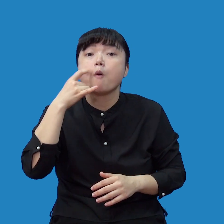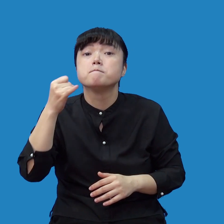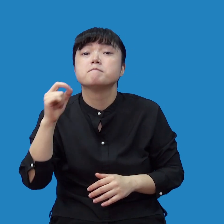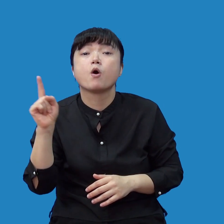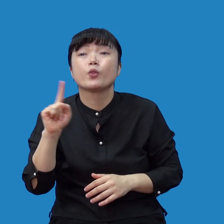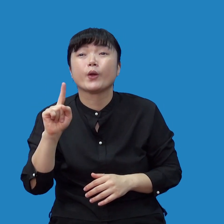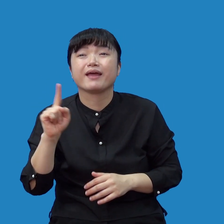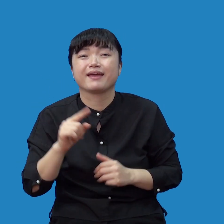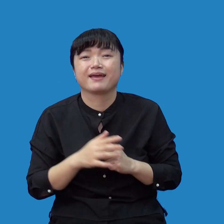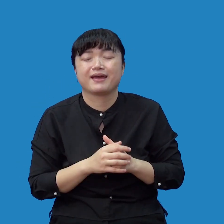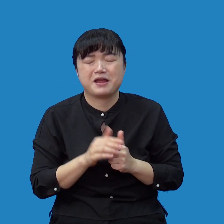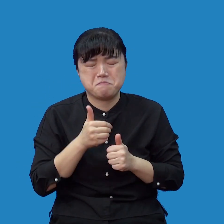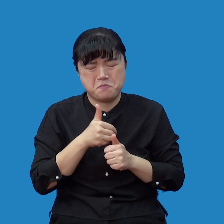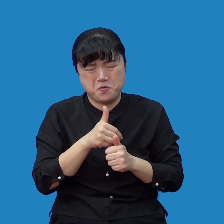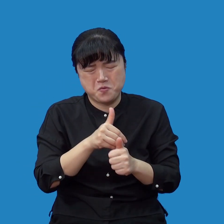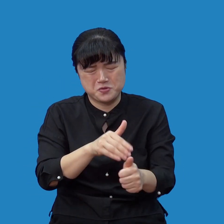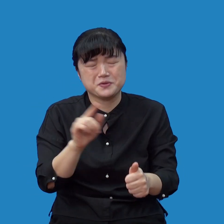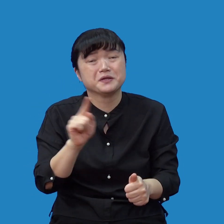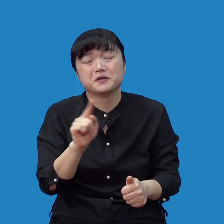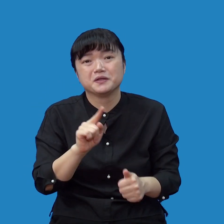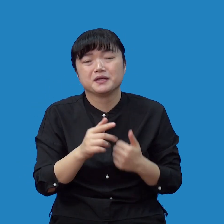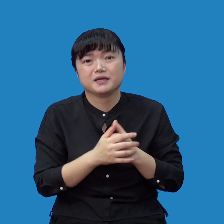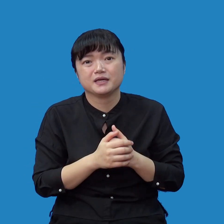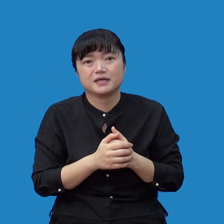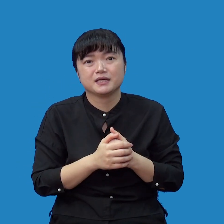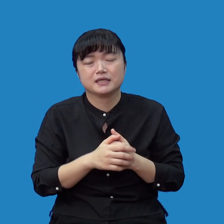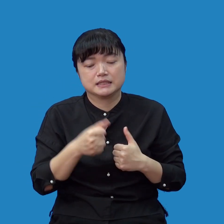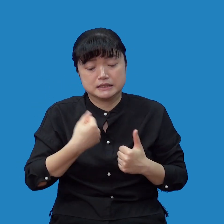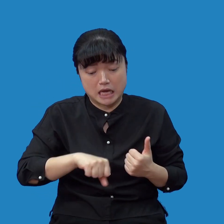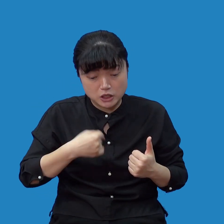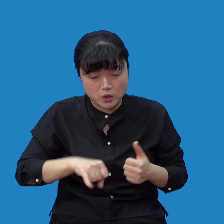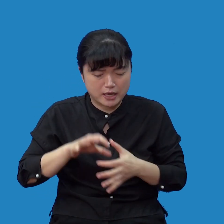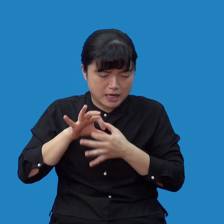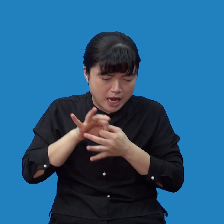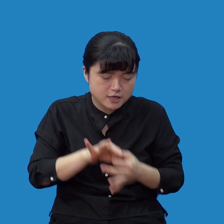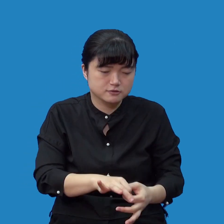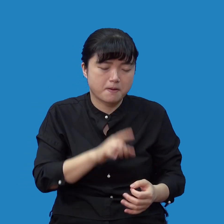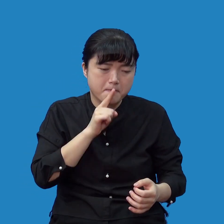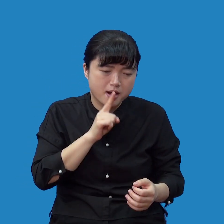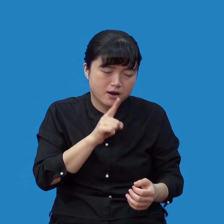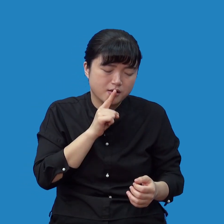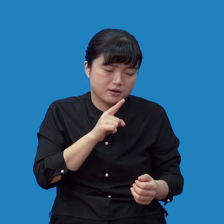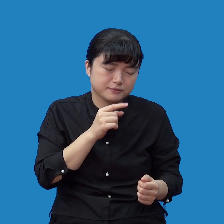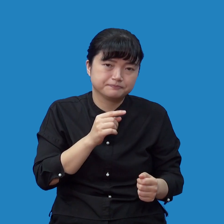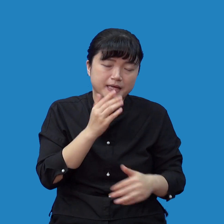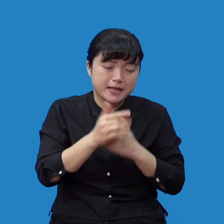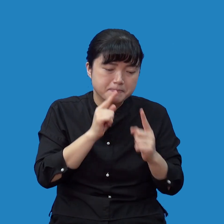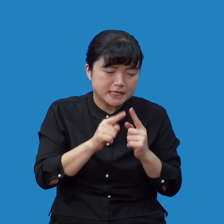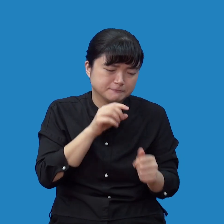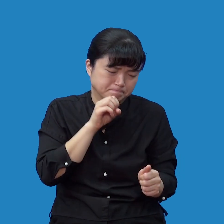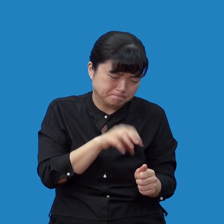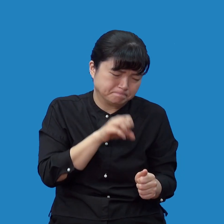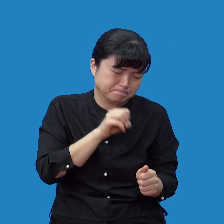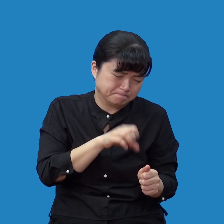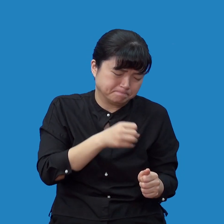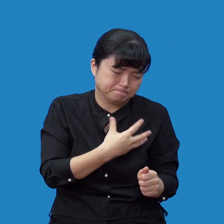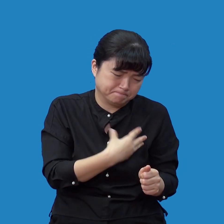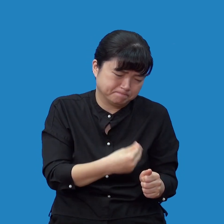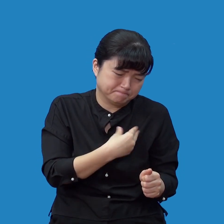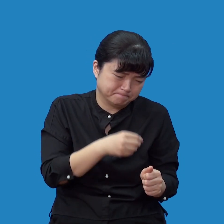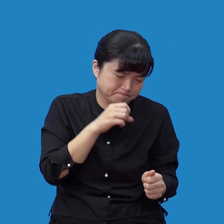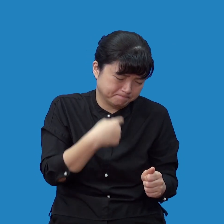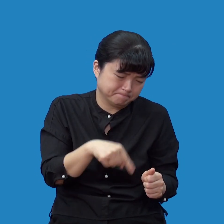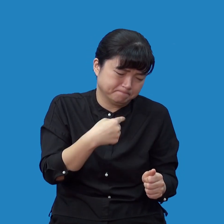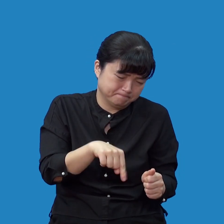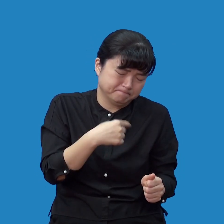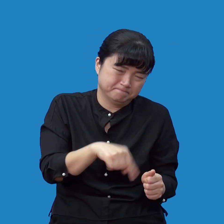보내고 난 다음에 자녀에게 계속 말씀의 젖을 먹였습니다. 우리들도 마찬가지입니다. 물리적으로